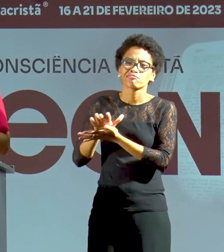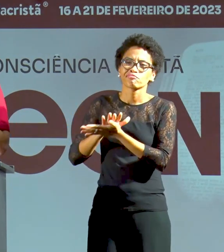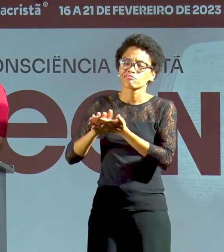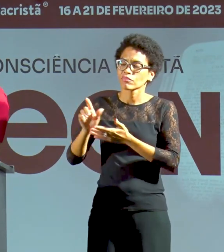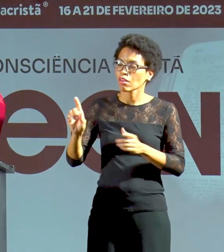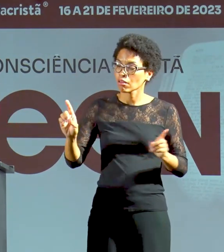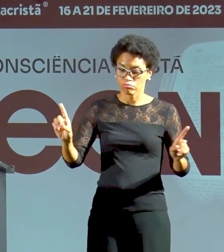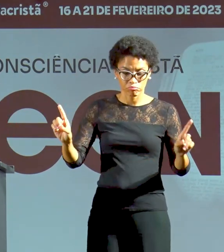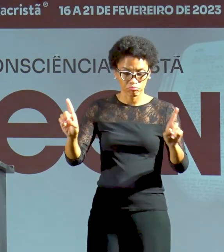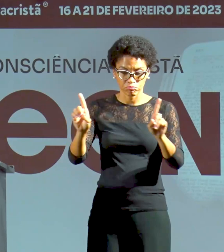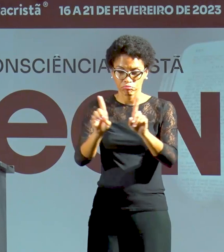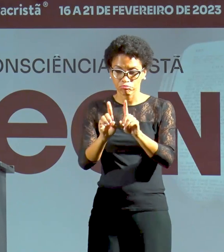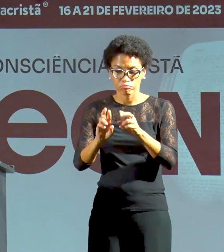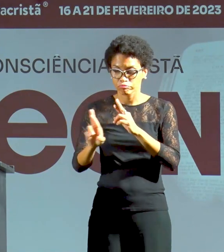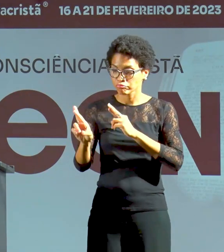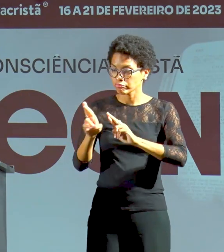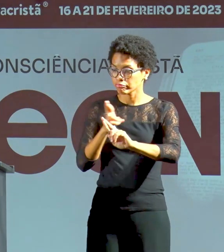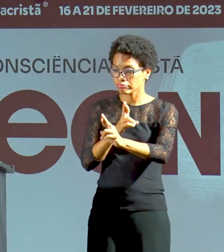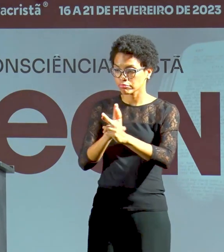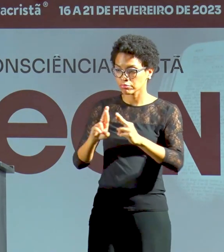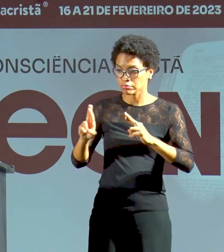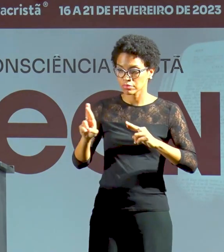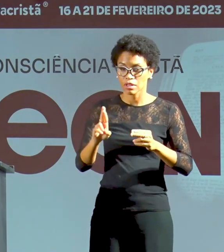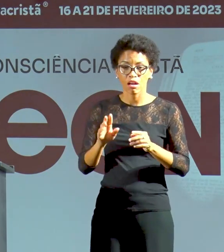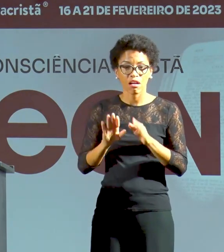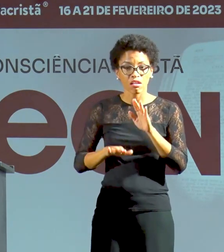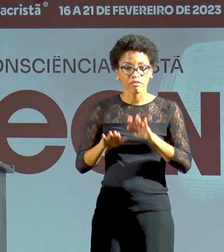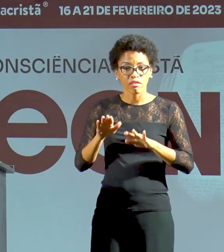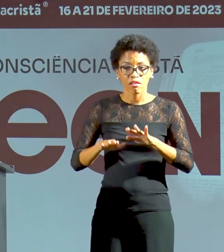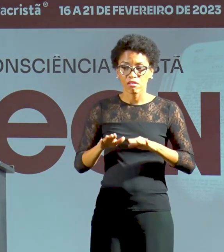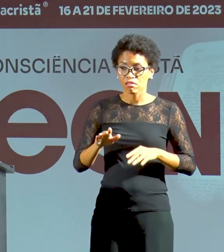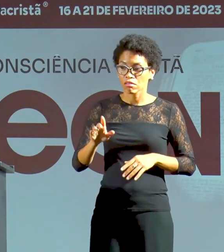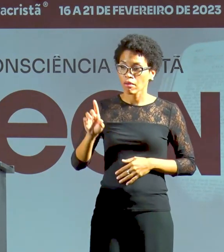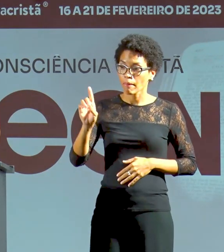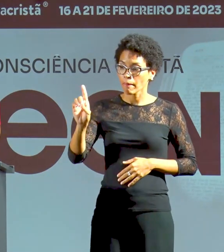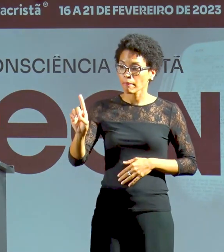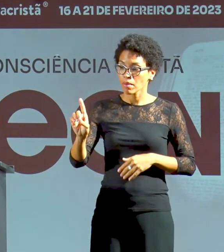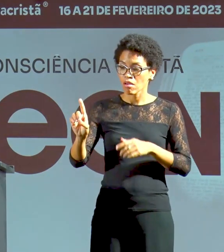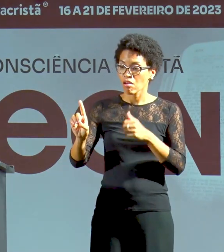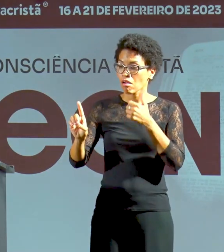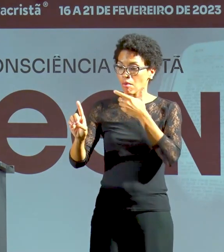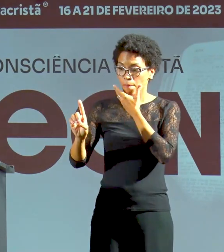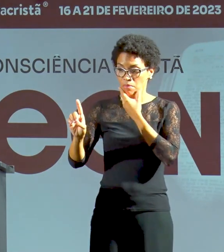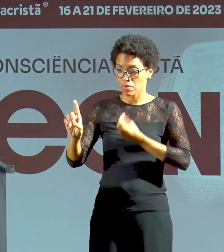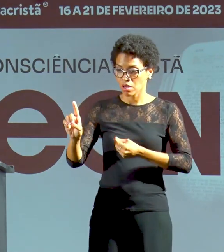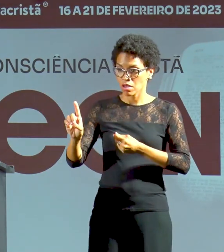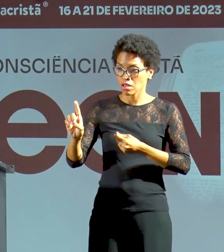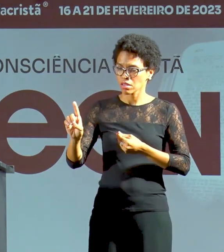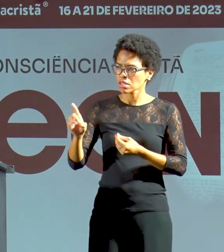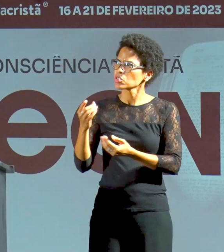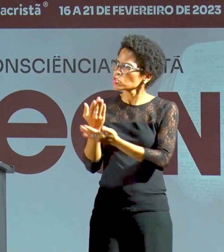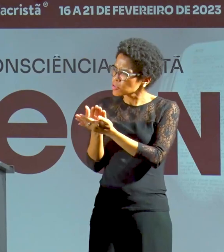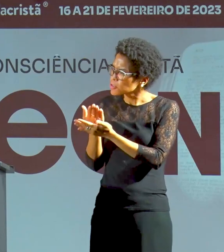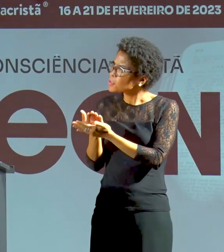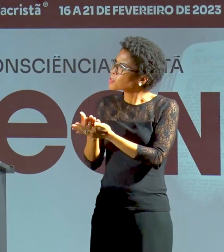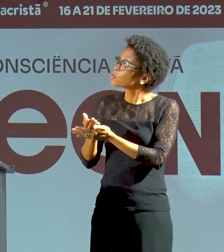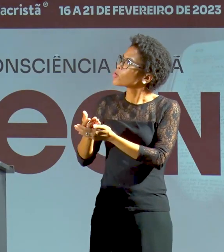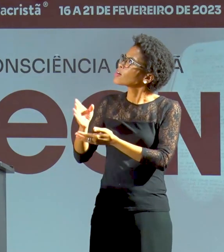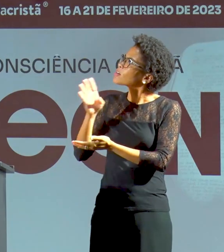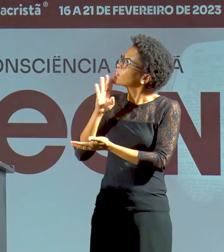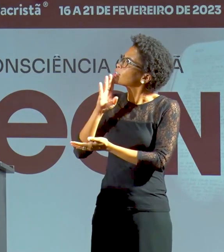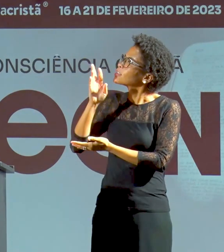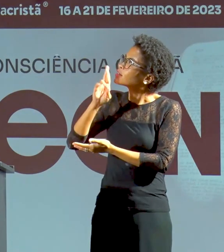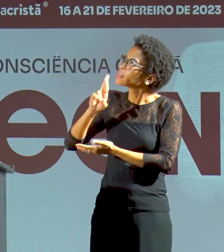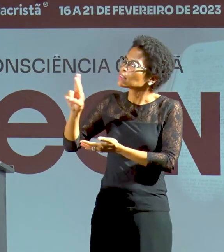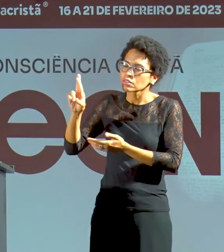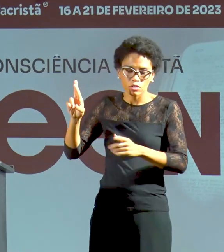o senhor começa um namoro com uma menina que é vulgar que não conhece o Senhor então eu cheguei à conclusão que sim os opostos